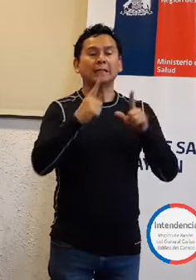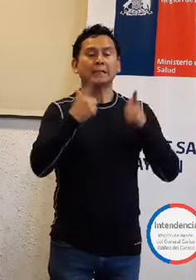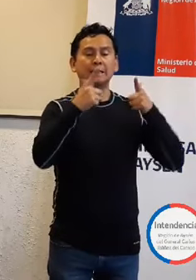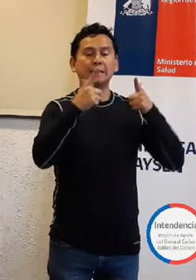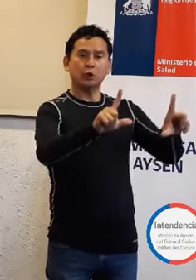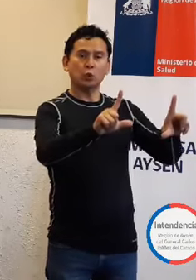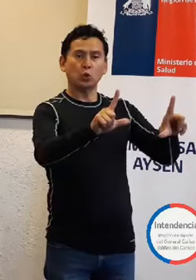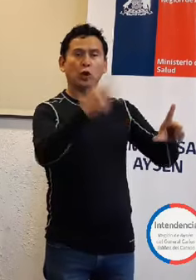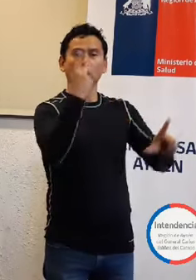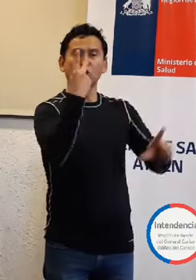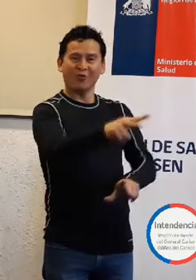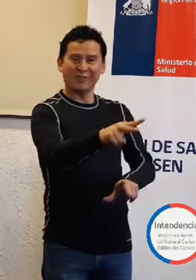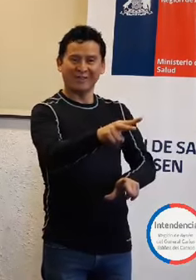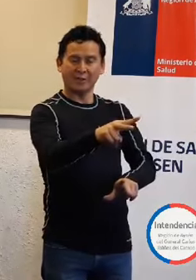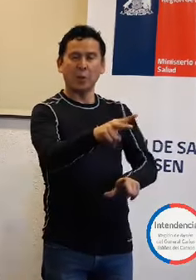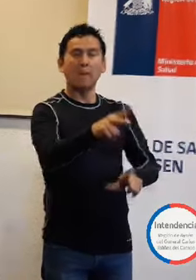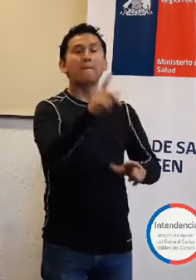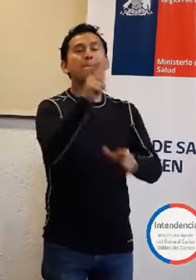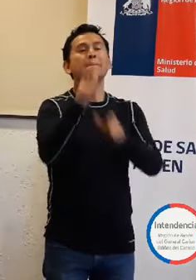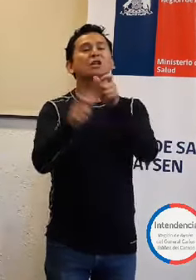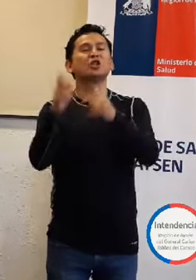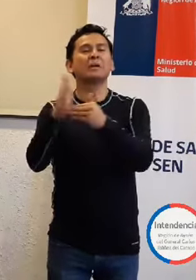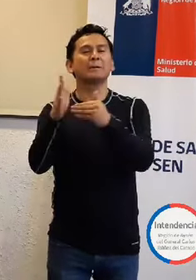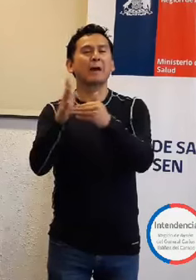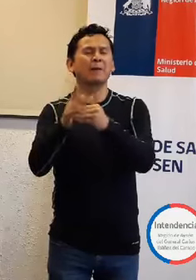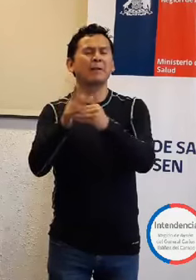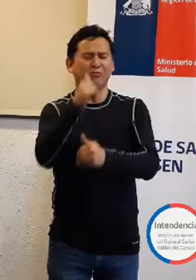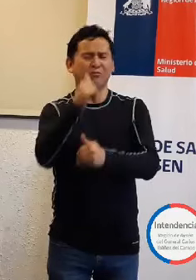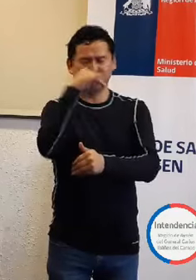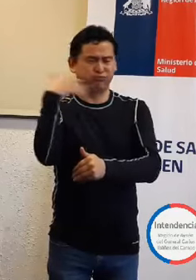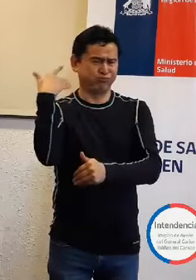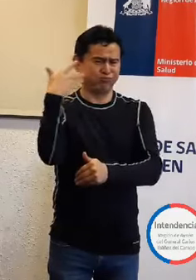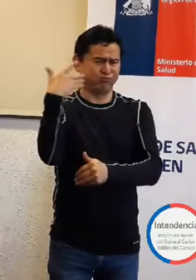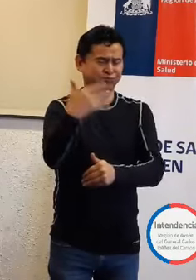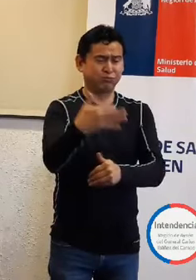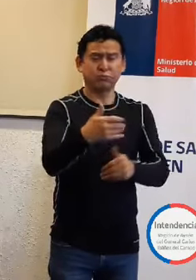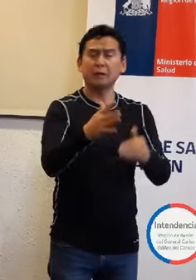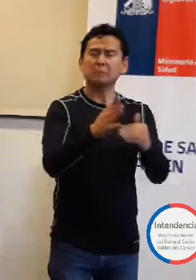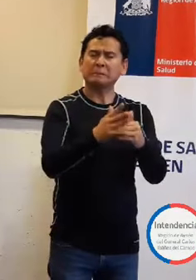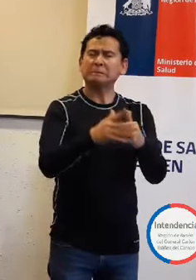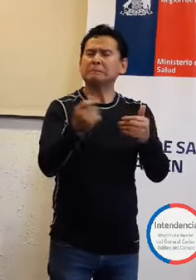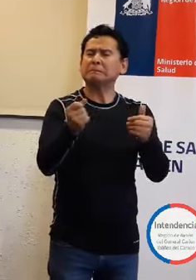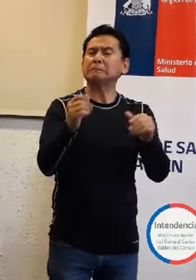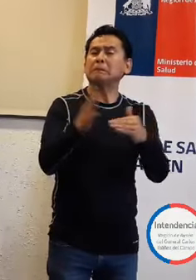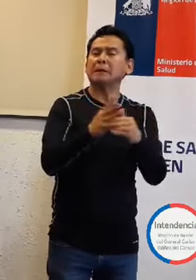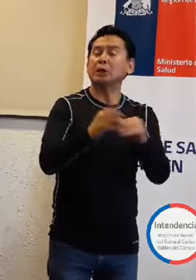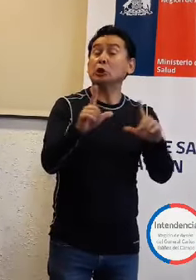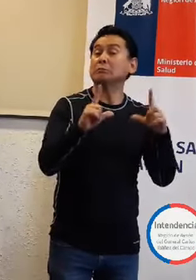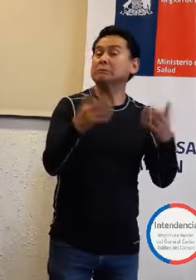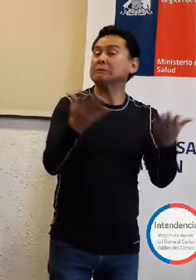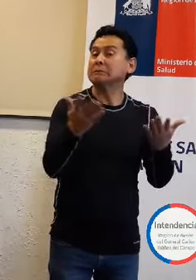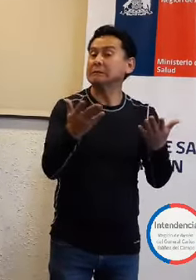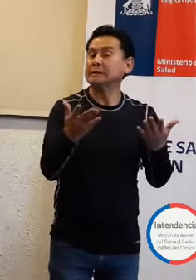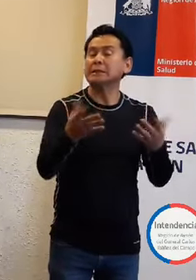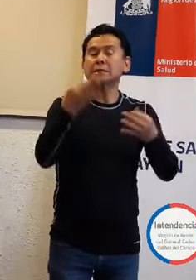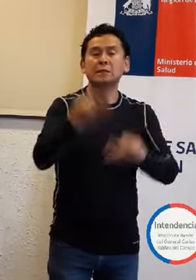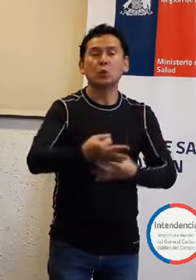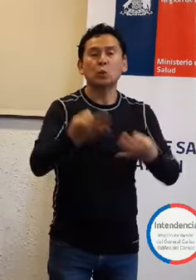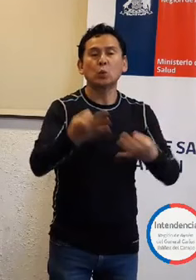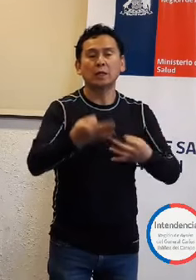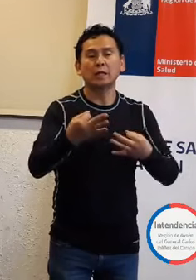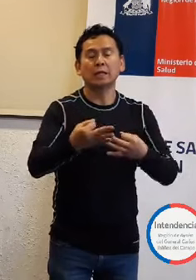personas que estaban esperando por mucho tiempo y que aún en tiempos de pandemia es más necesario saber y tener la certeza de la seguridad